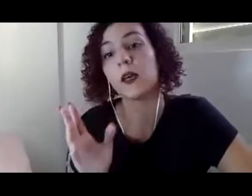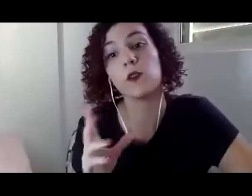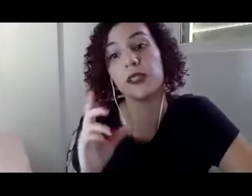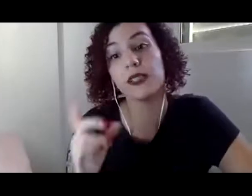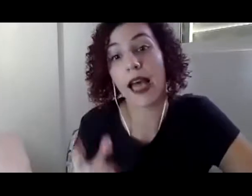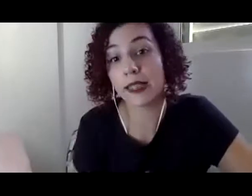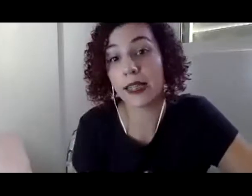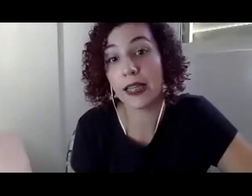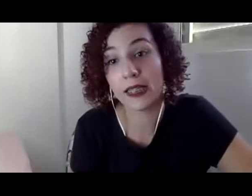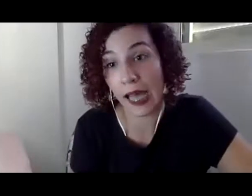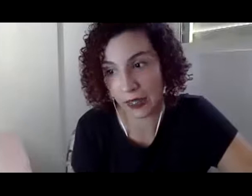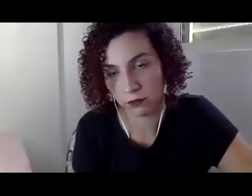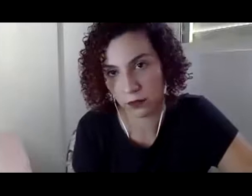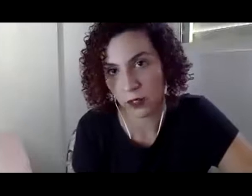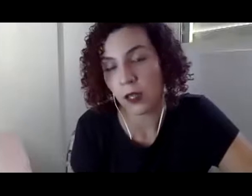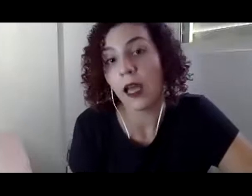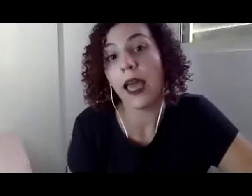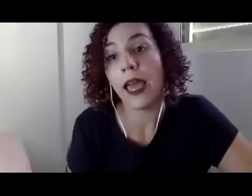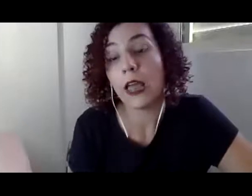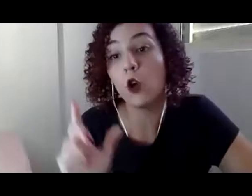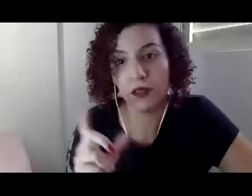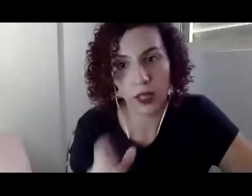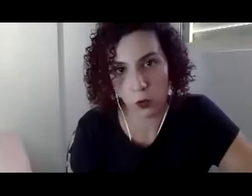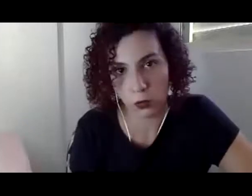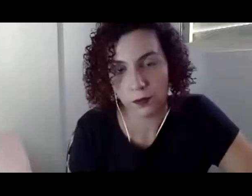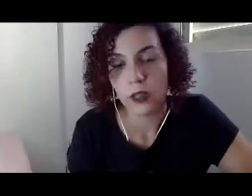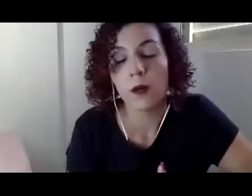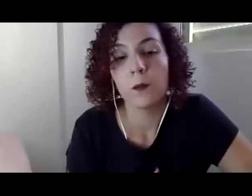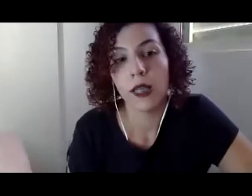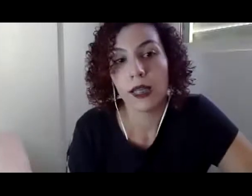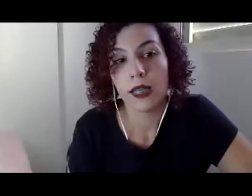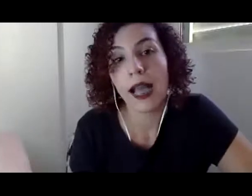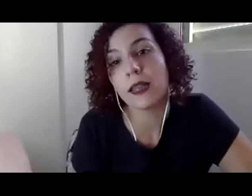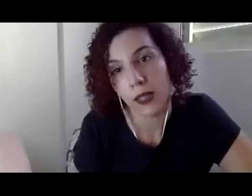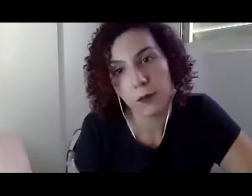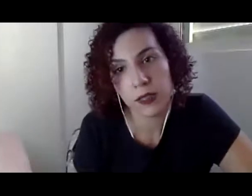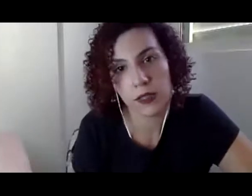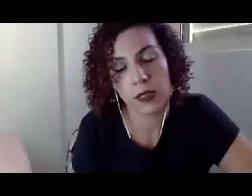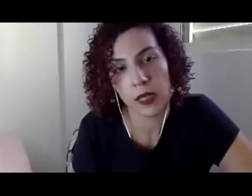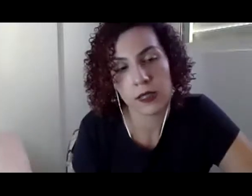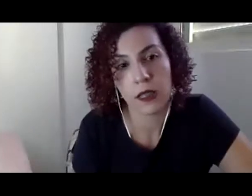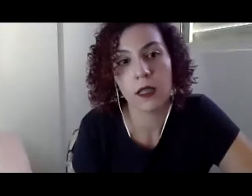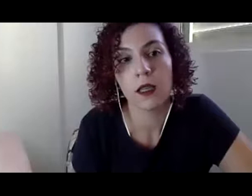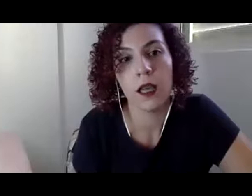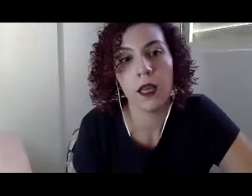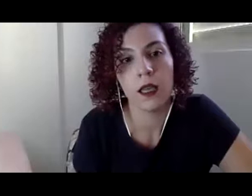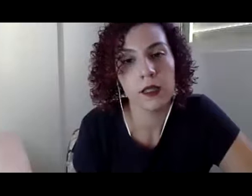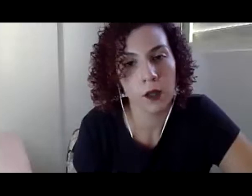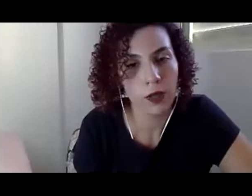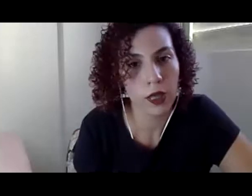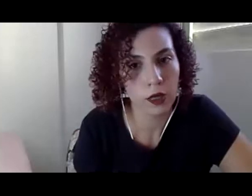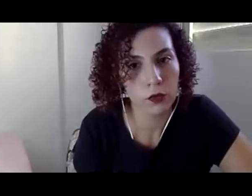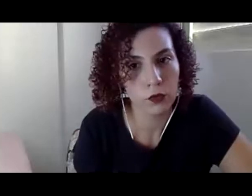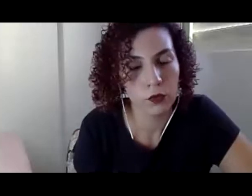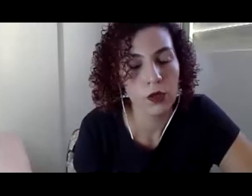uma questão de precisar sinalizar no veículo, porque na carteira precisa, né? Assim, se